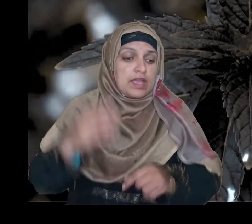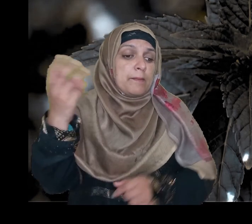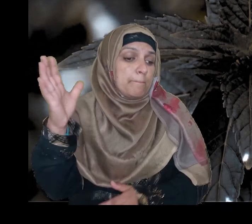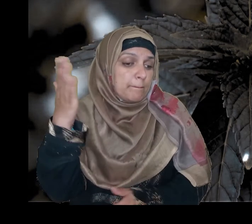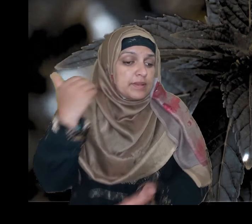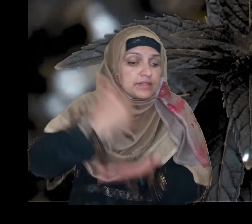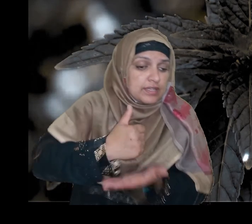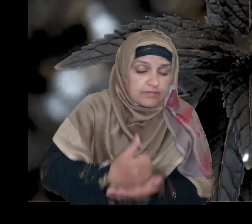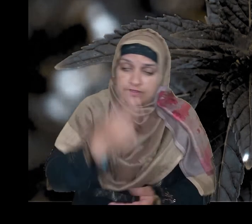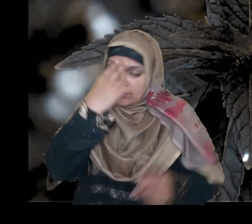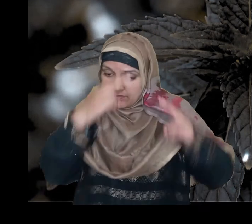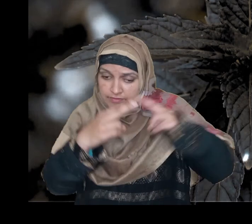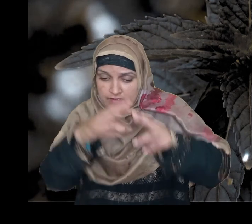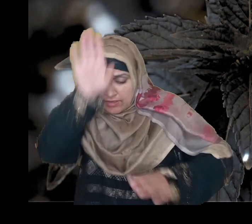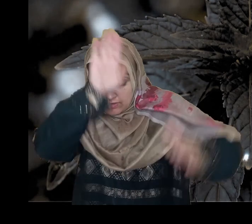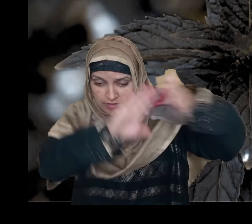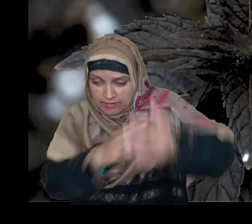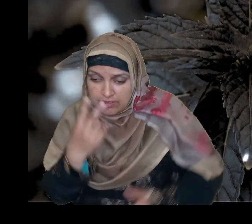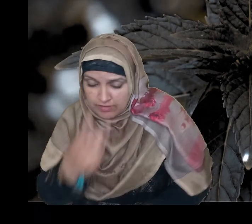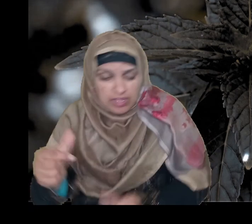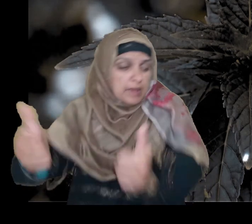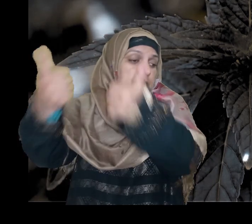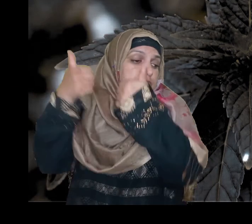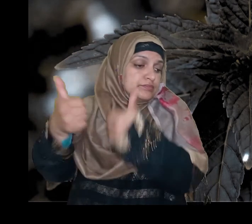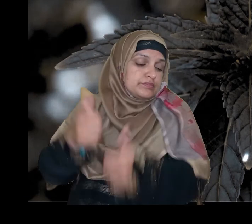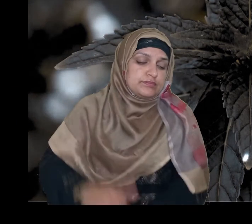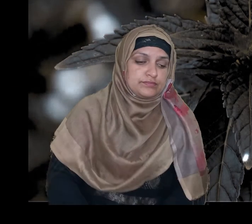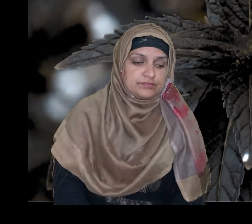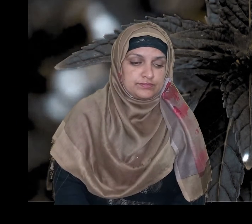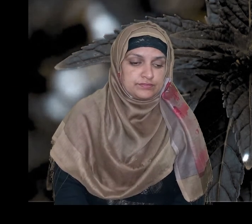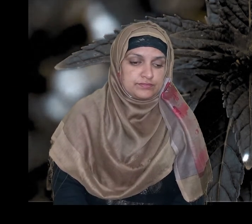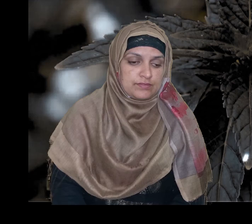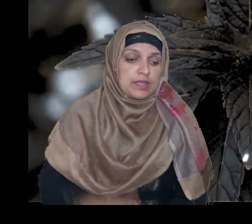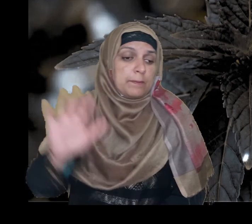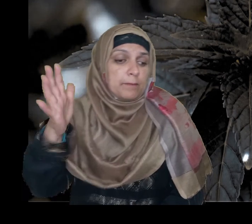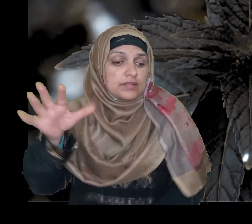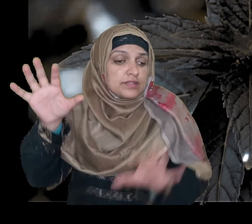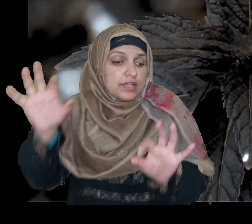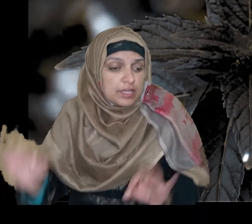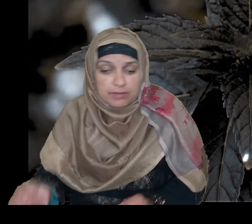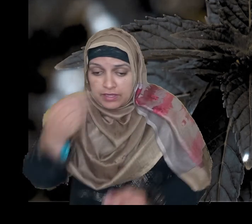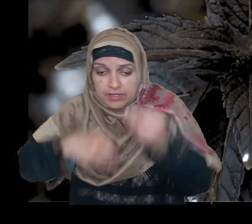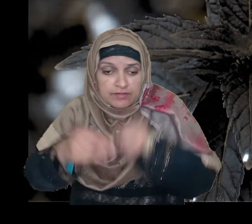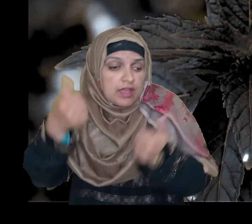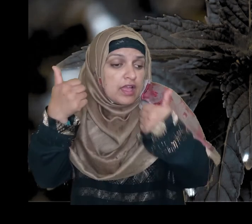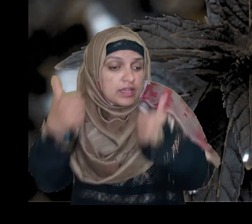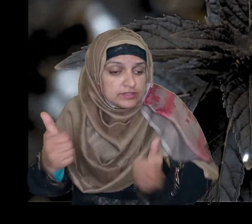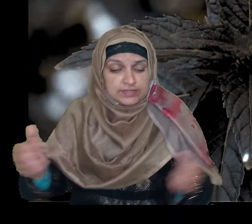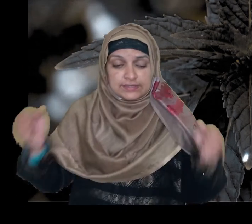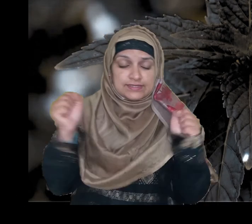ग़िज़ाई माहिरीन की जानिब से बहुत फ़रहत बख्श ग़िज़ा करार दिया गया है। पुदीने को मशरूबात में इस्तेमाल करने से